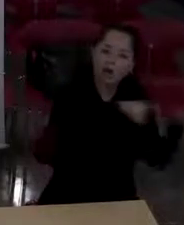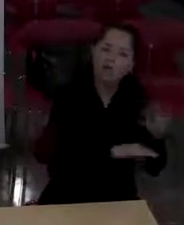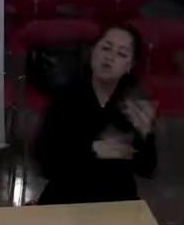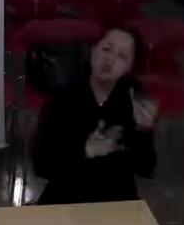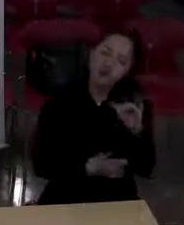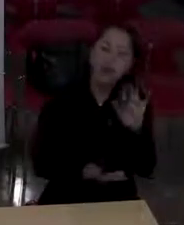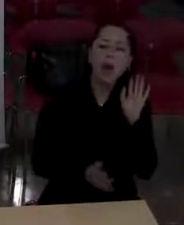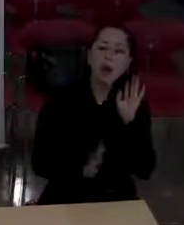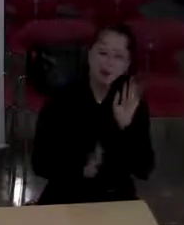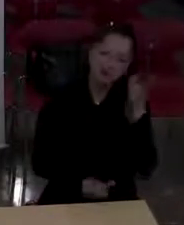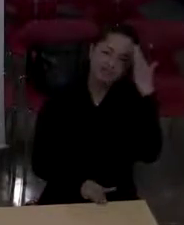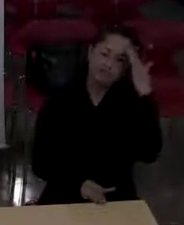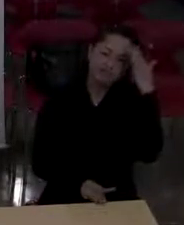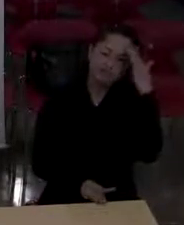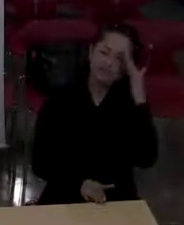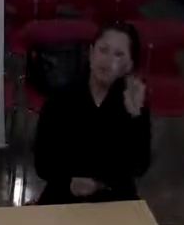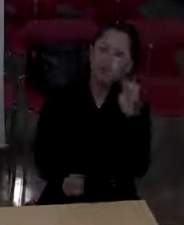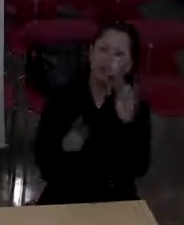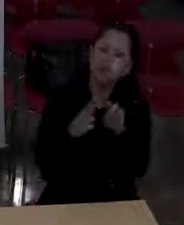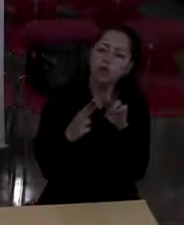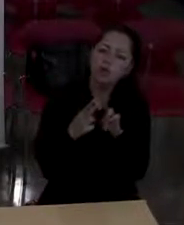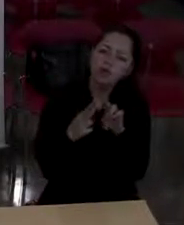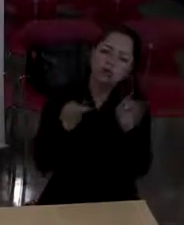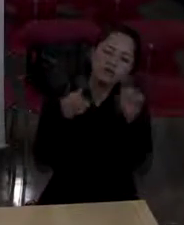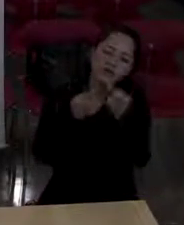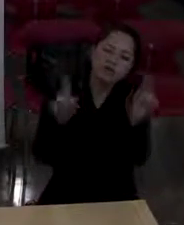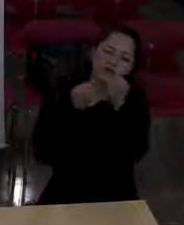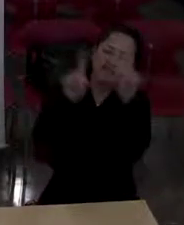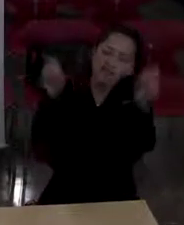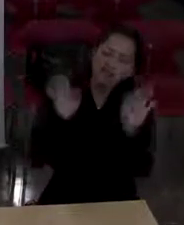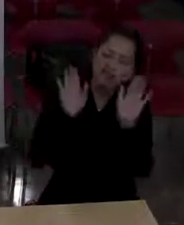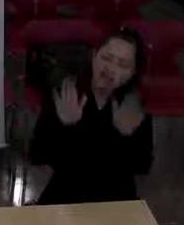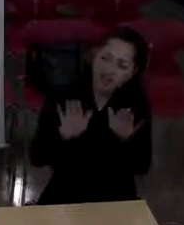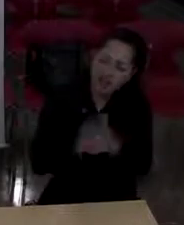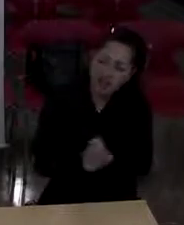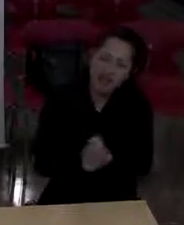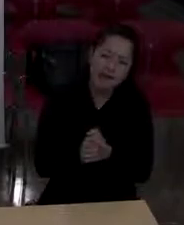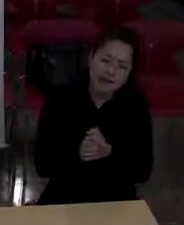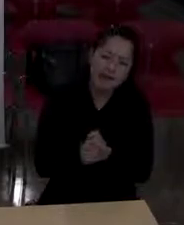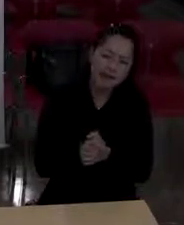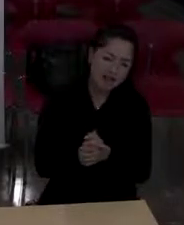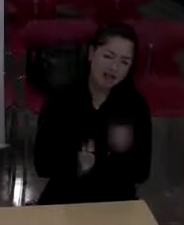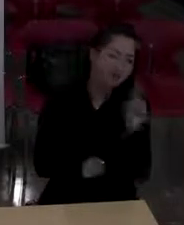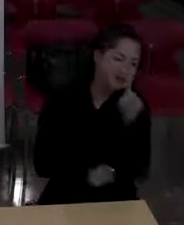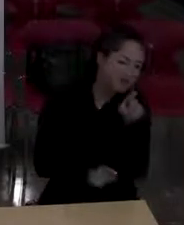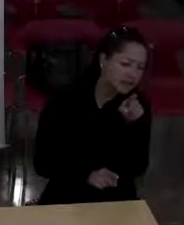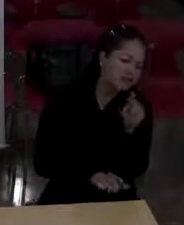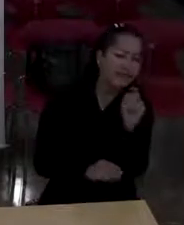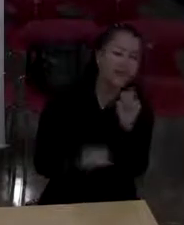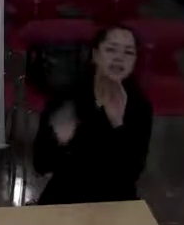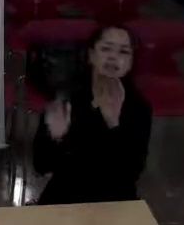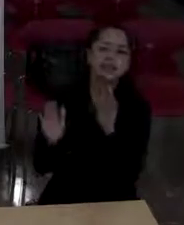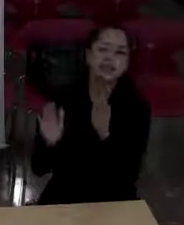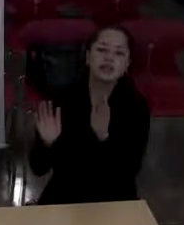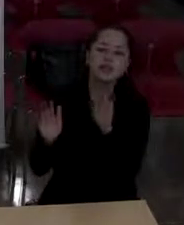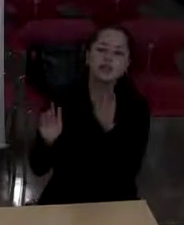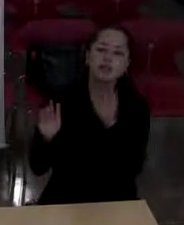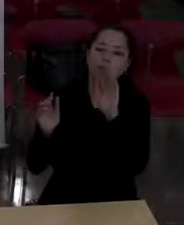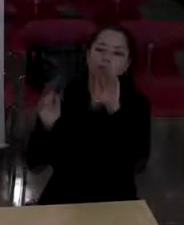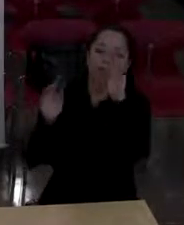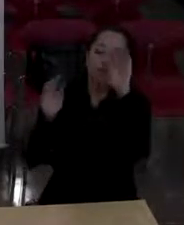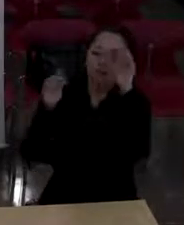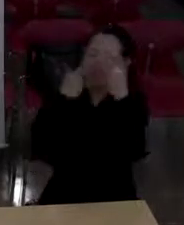recordamos que la sesión de esta tarde va dirigida a las sesiones de lenguaje y comunicación. Durante el año